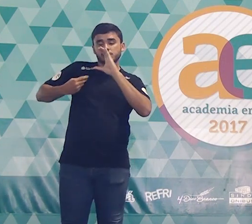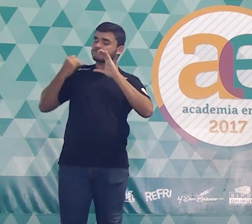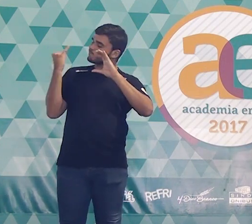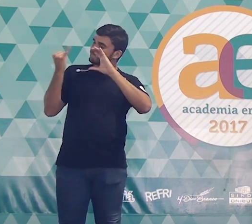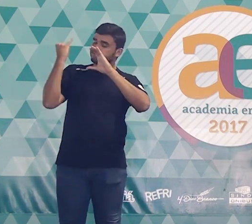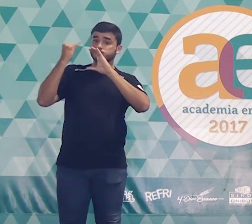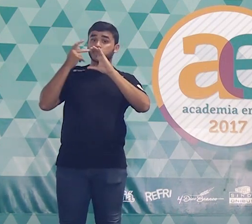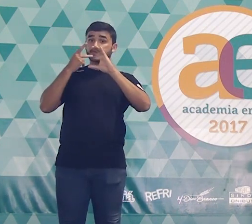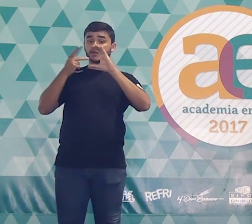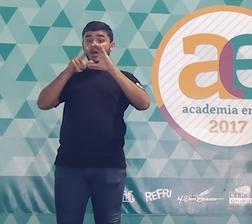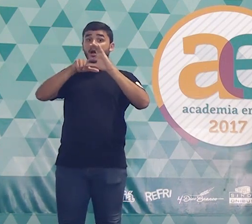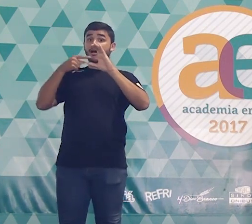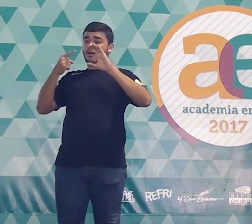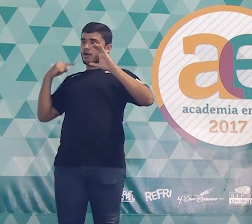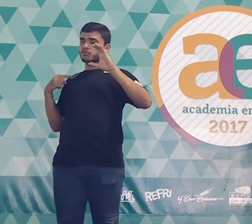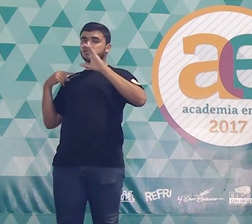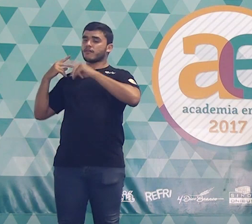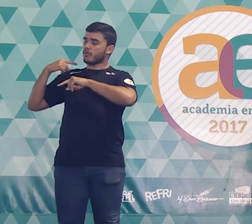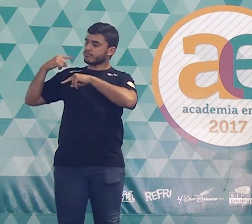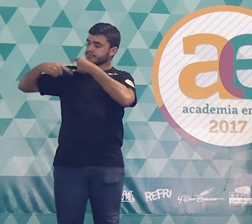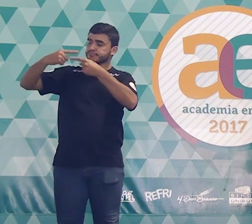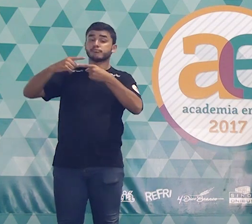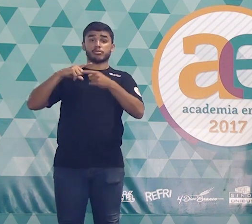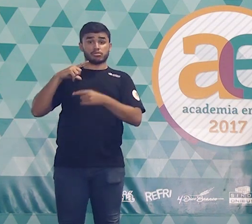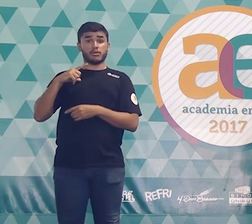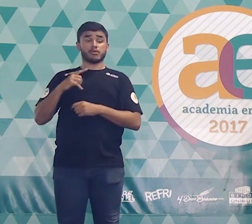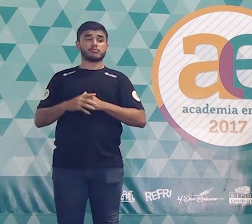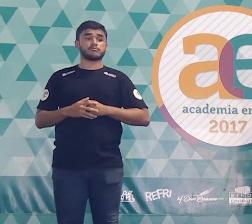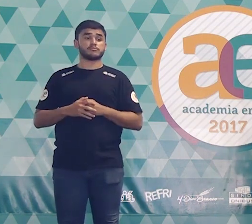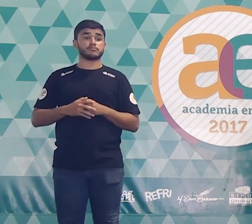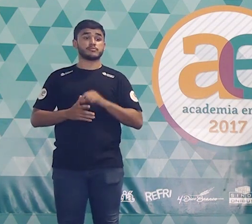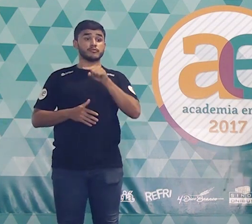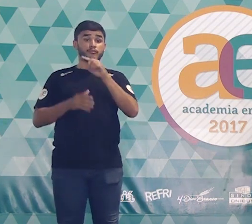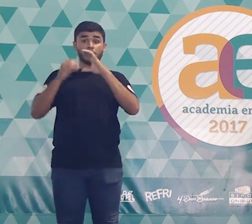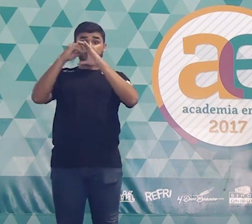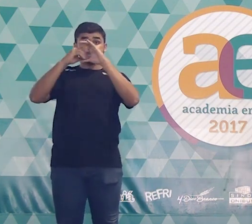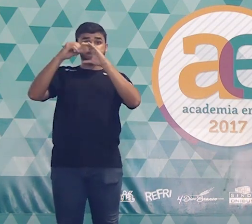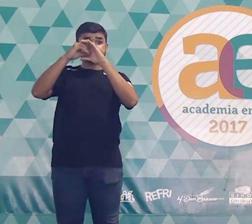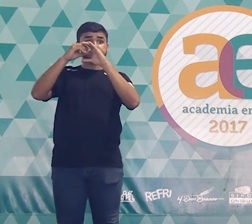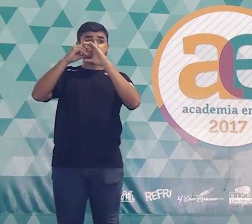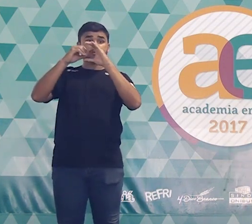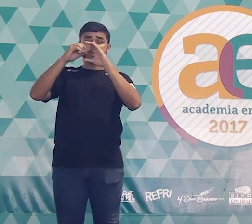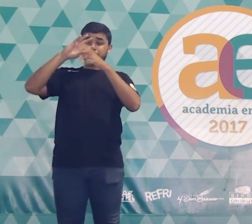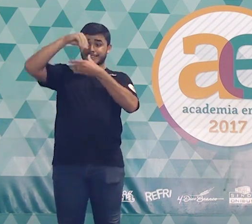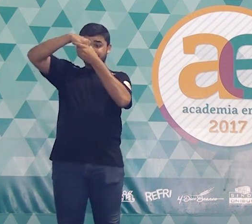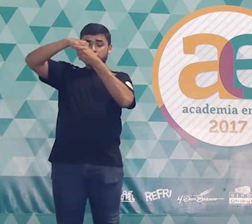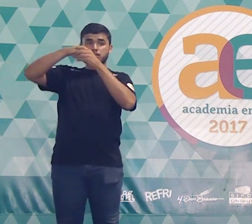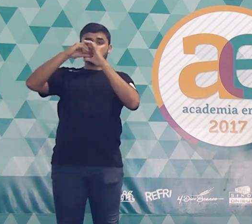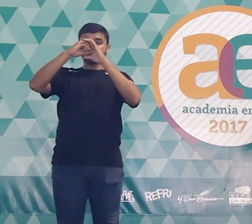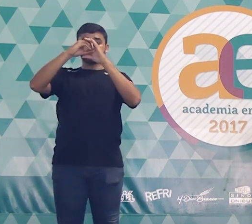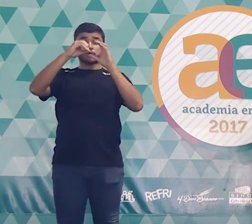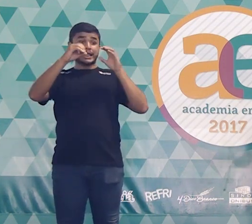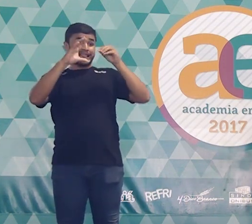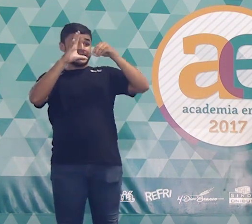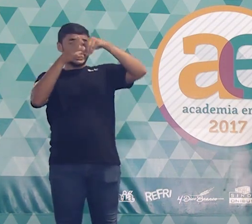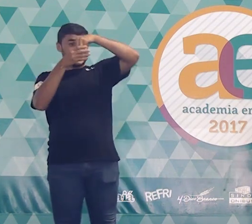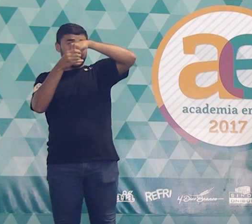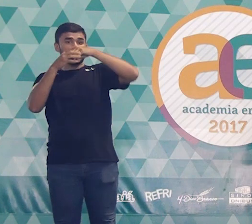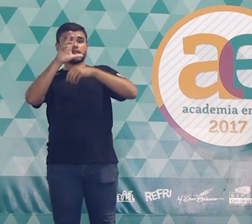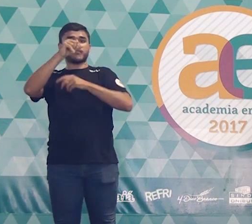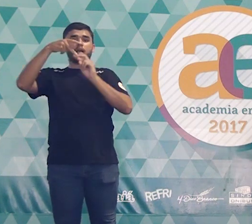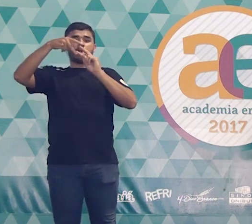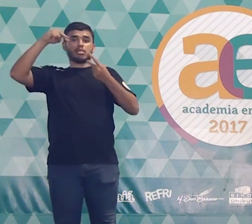uma célula pré-existente. Estas demais, tá certo? Como apresenta metabolismo, que é uma coisa obrigatória, e apresenta